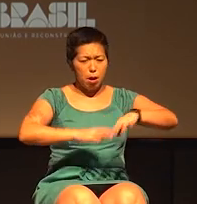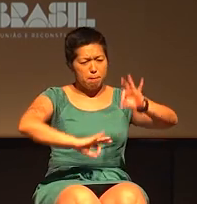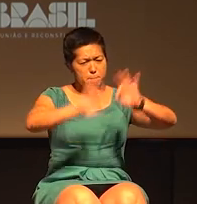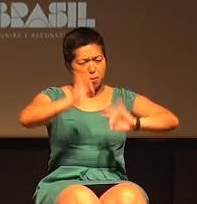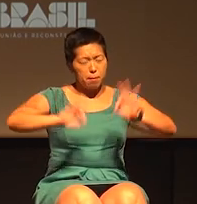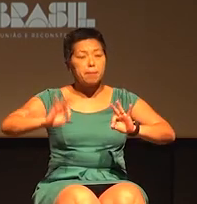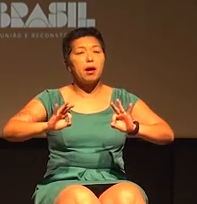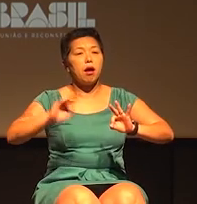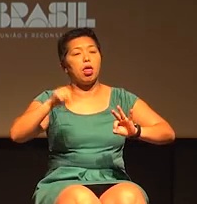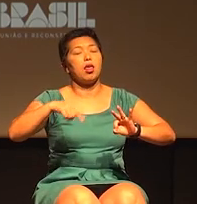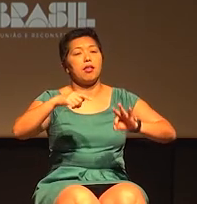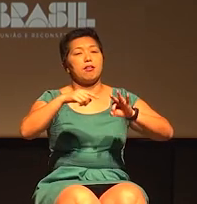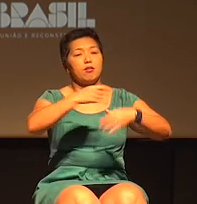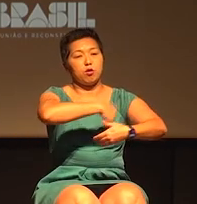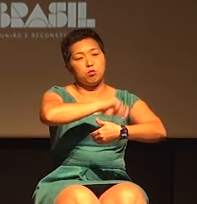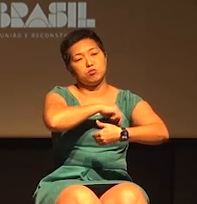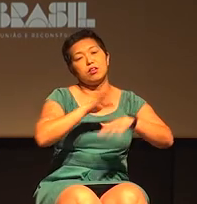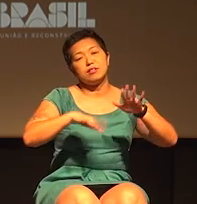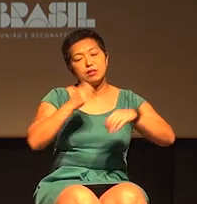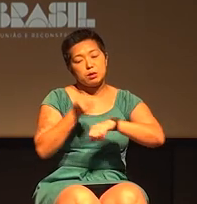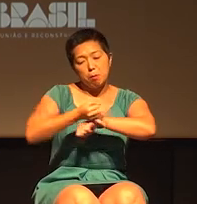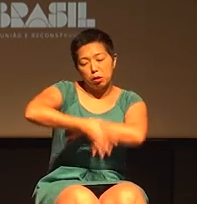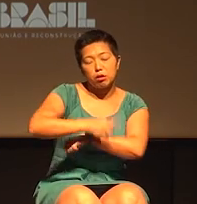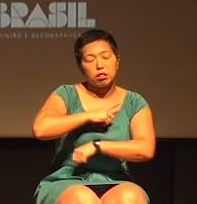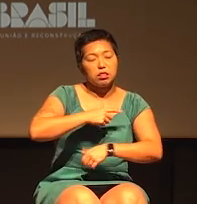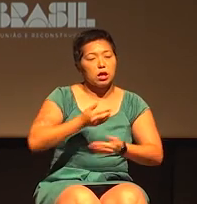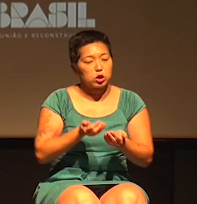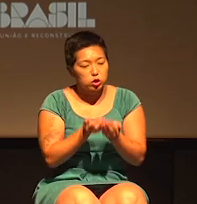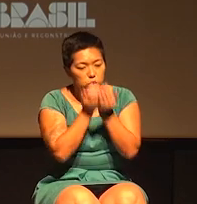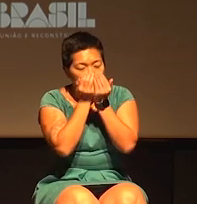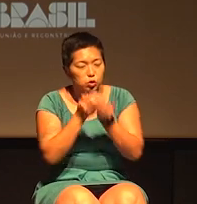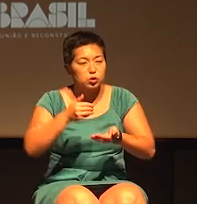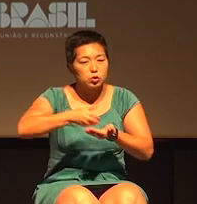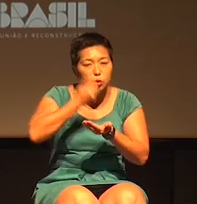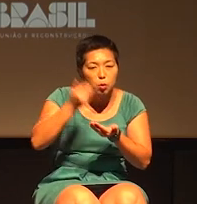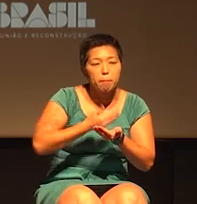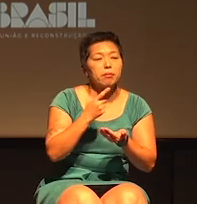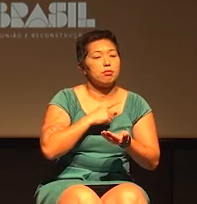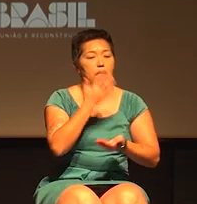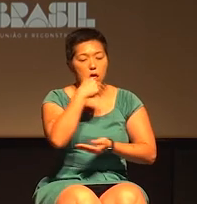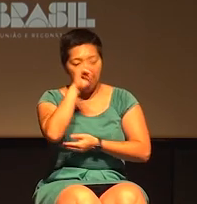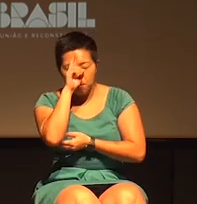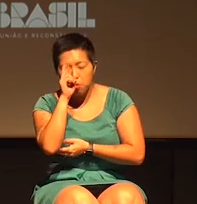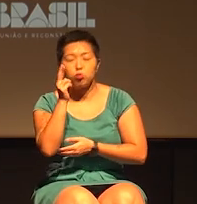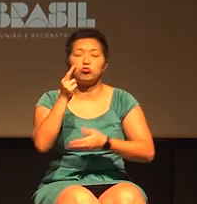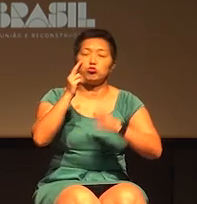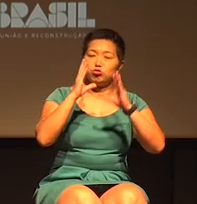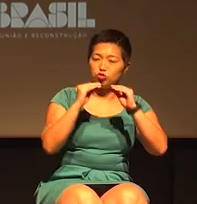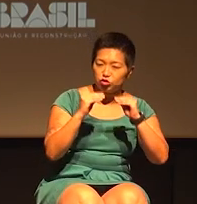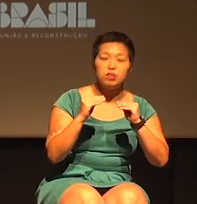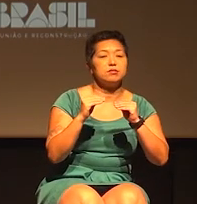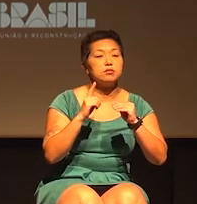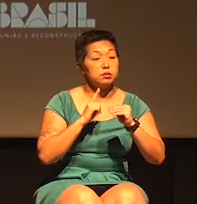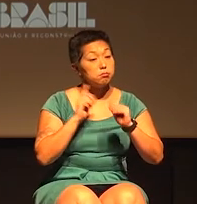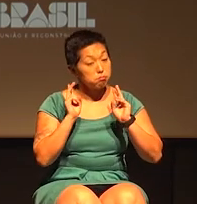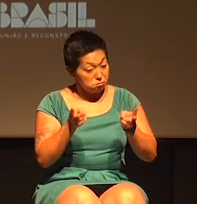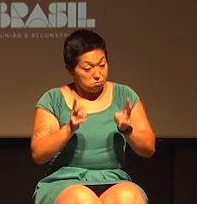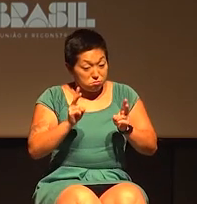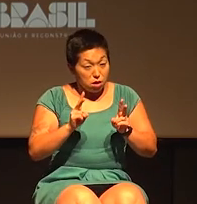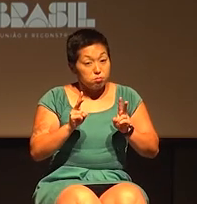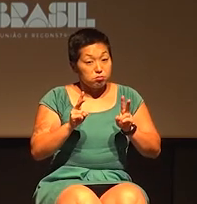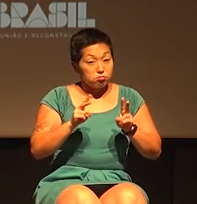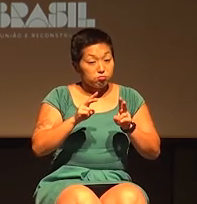cozinha no meio da madrugada já tem uma sopa saindo de manhã já tem café da manhã aí tem almoço tem janta e e isso enquanto a ocupação tá lá